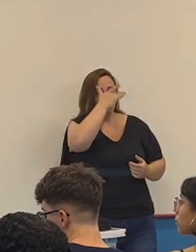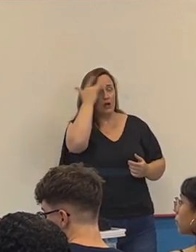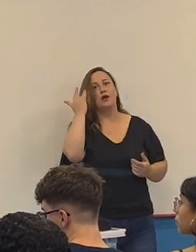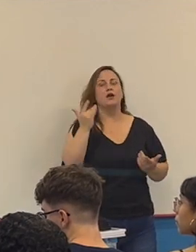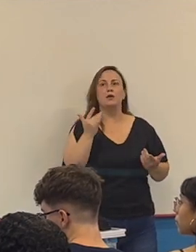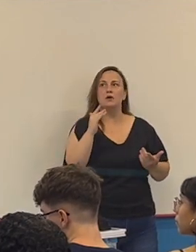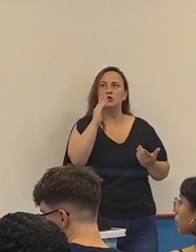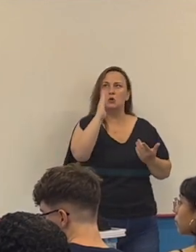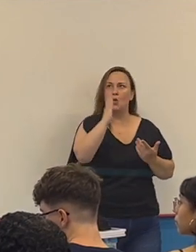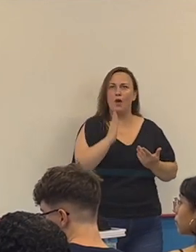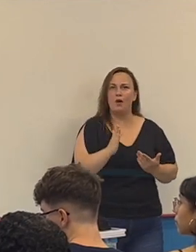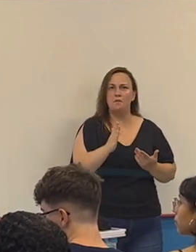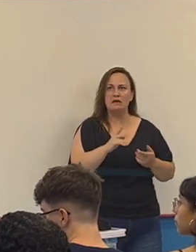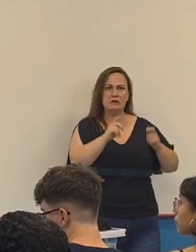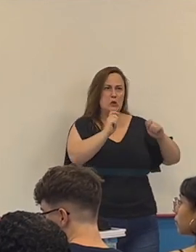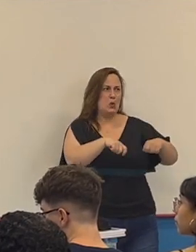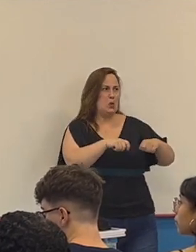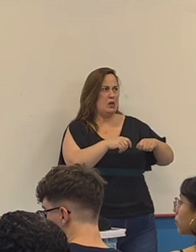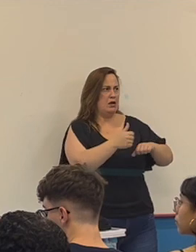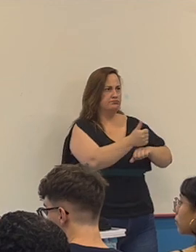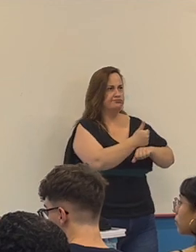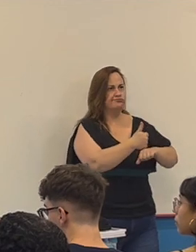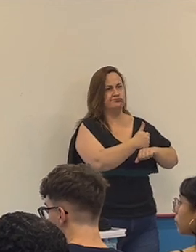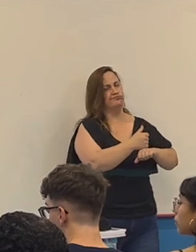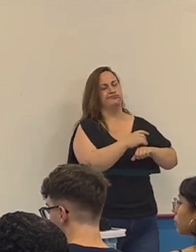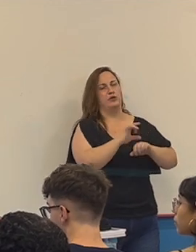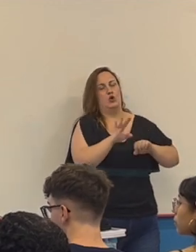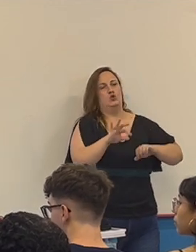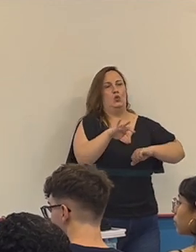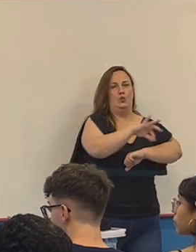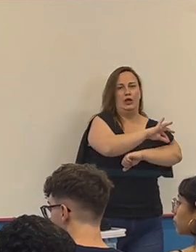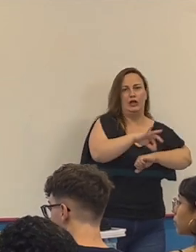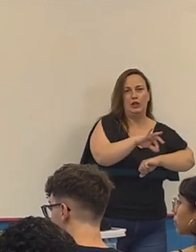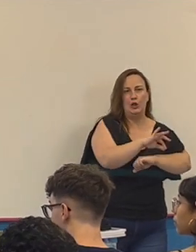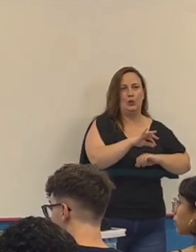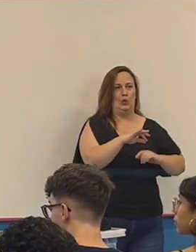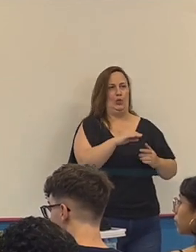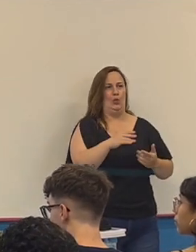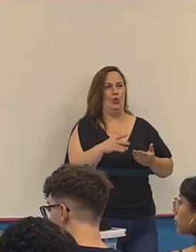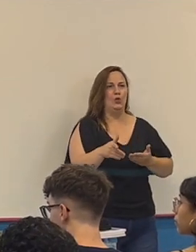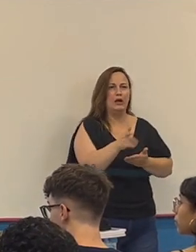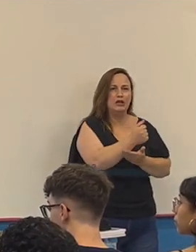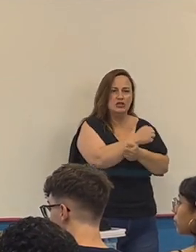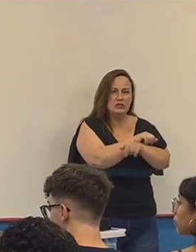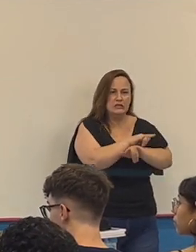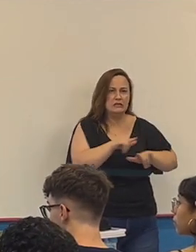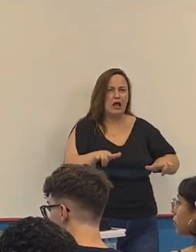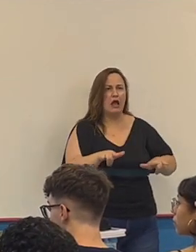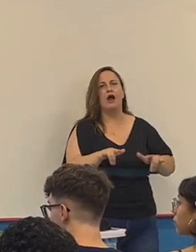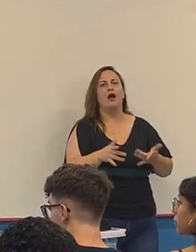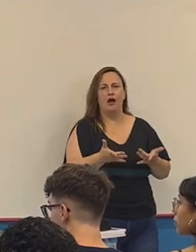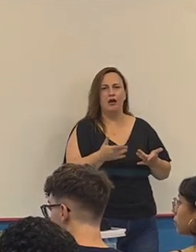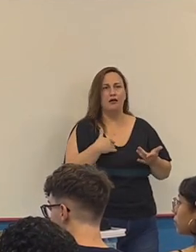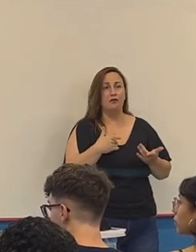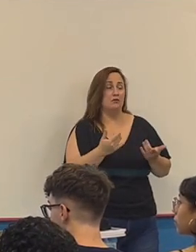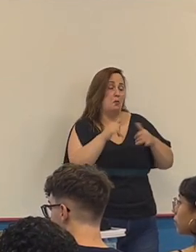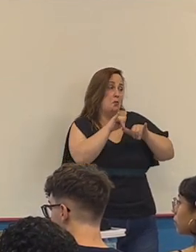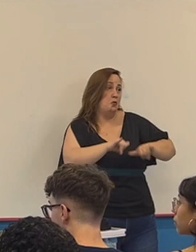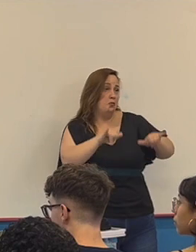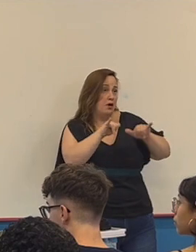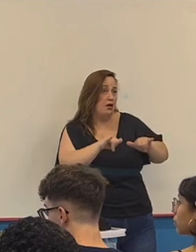sei lá, fazer design, arquitetura, né? Propaganda. E foi o que eu fiz,